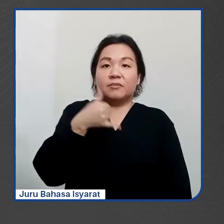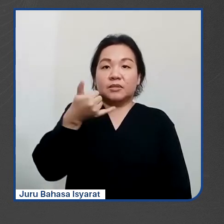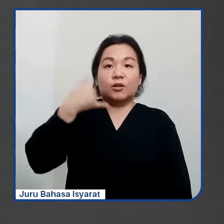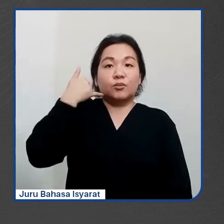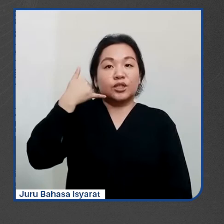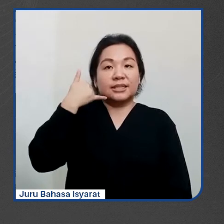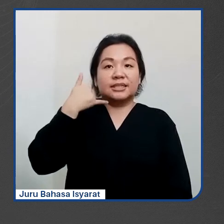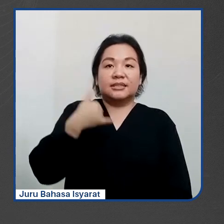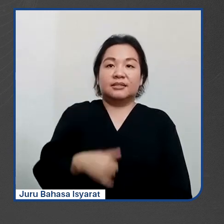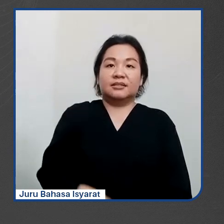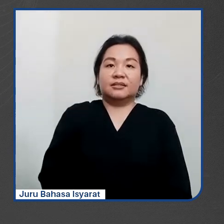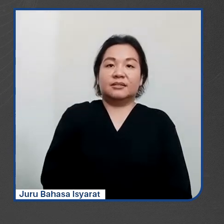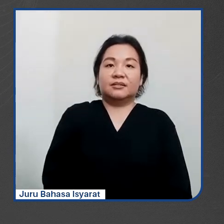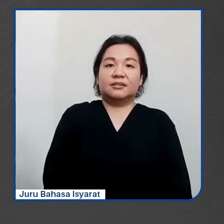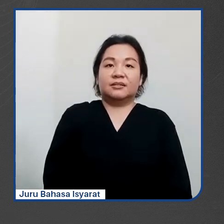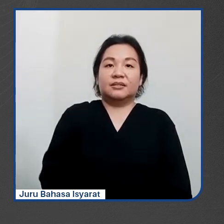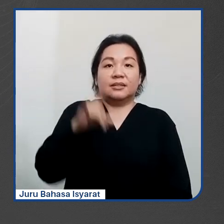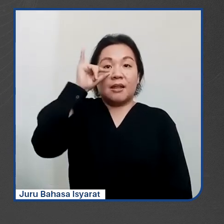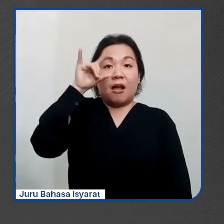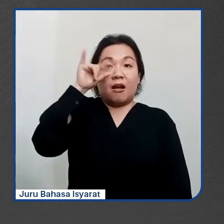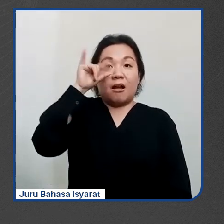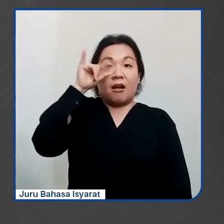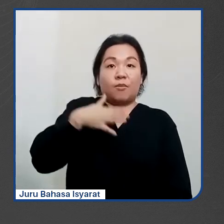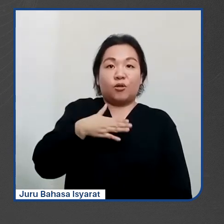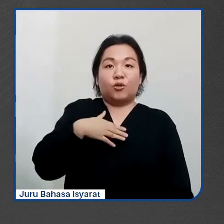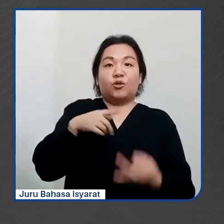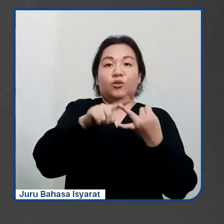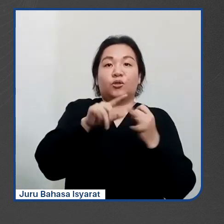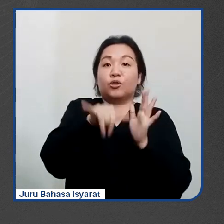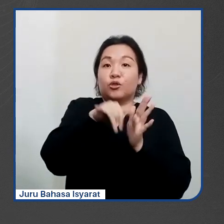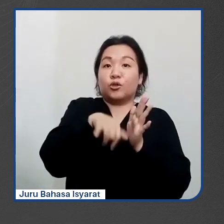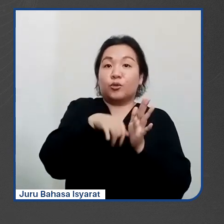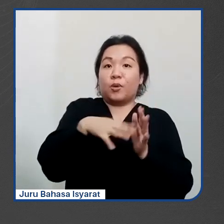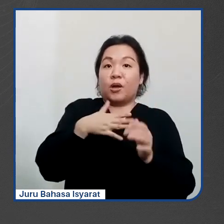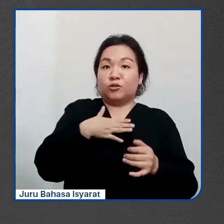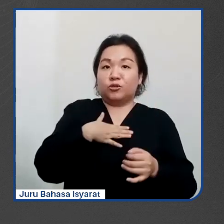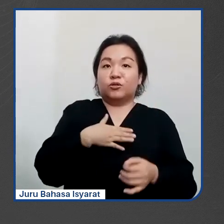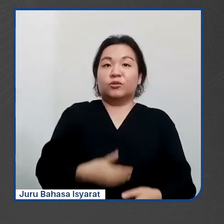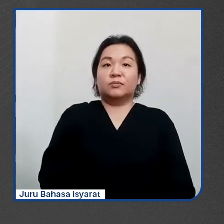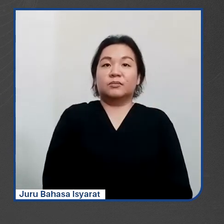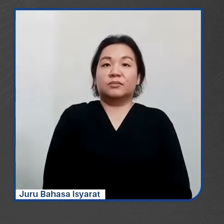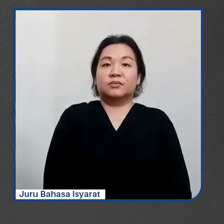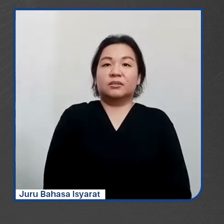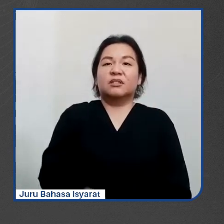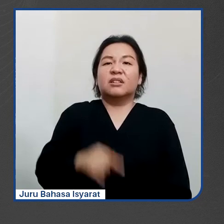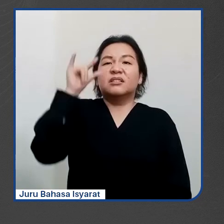Instagram saya atau di YouTube channel saya, bisa komen, kita kolaborasi.